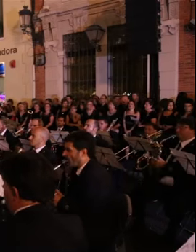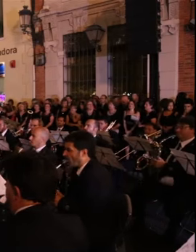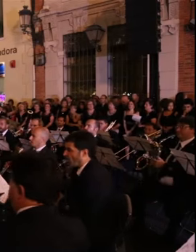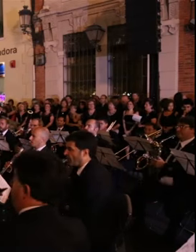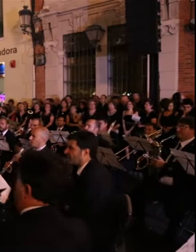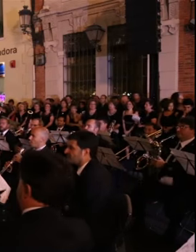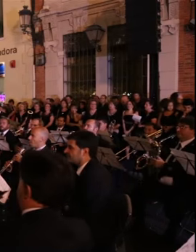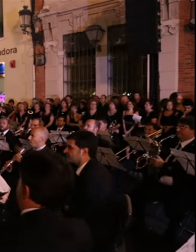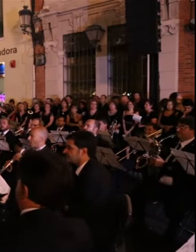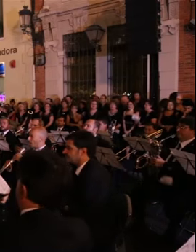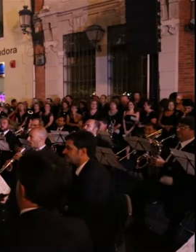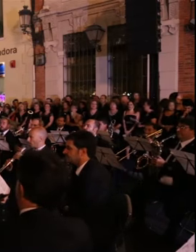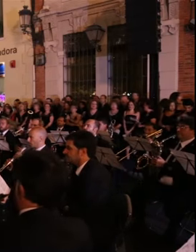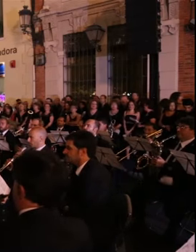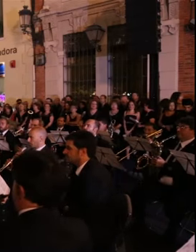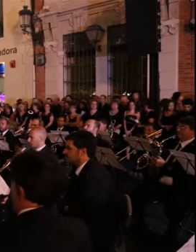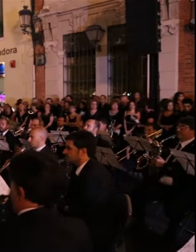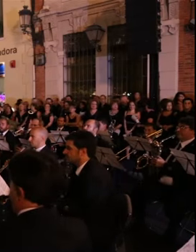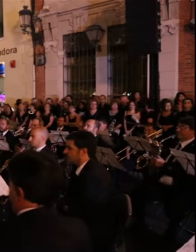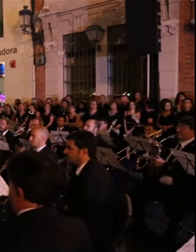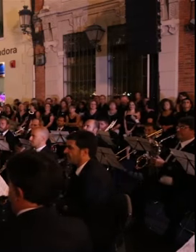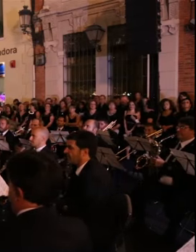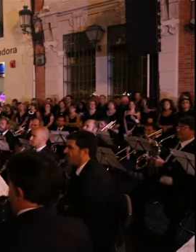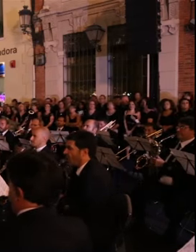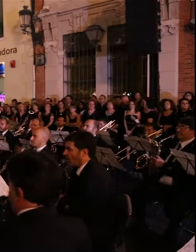de nuevo, ¡viva la feria! ¡Viva Albacete, amigos!